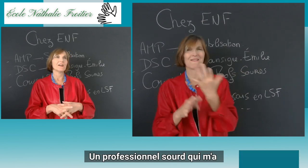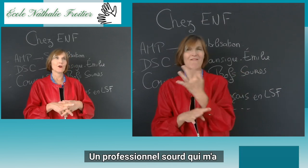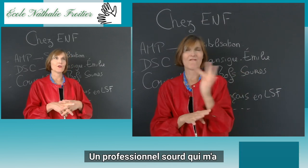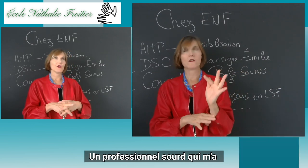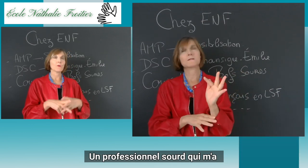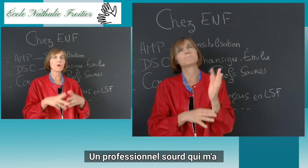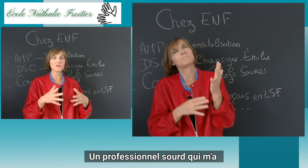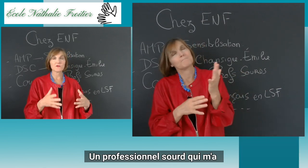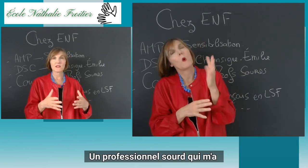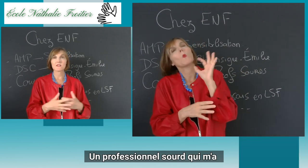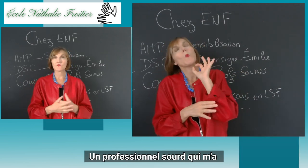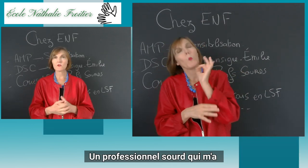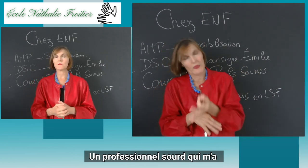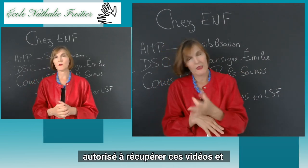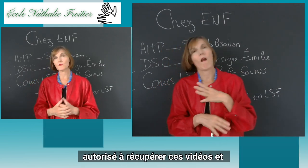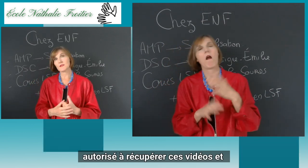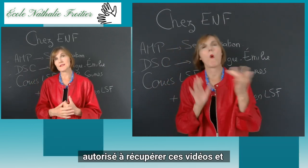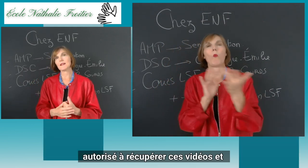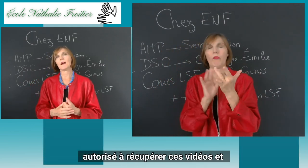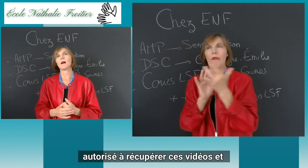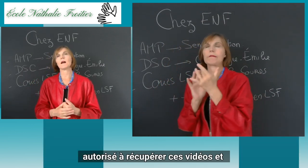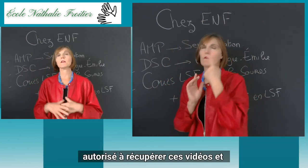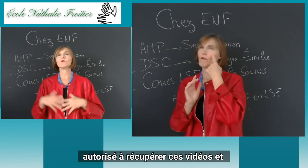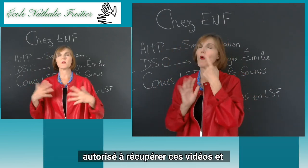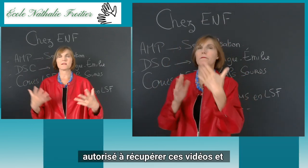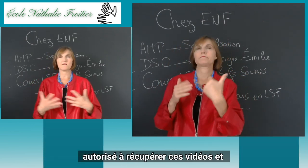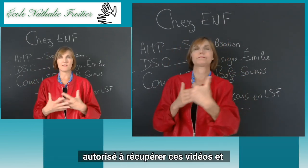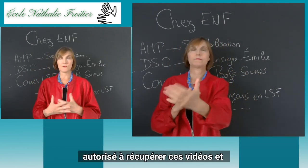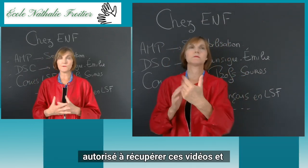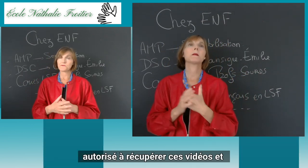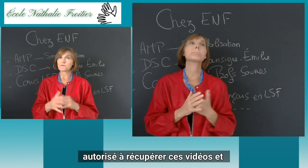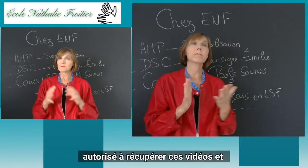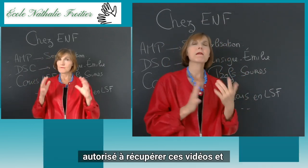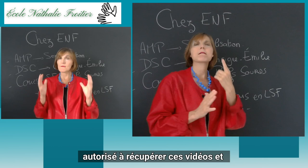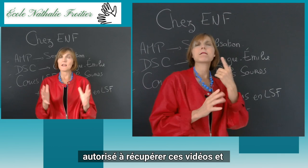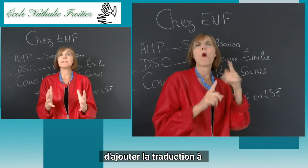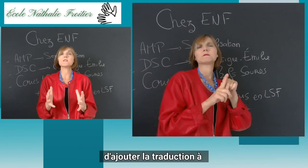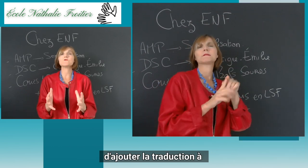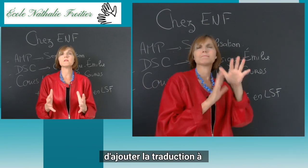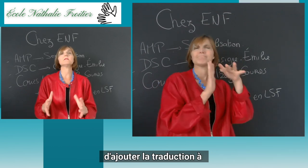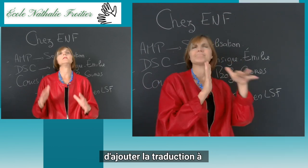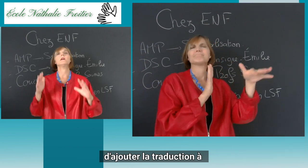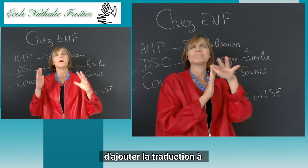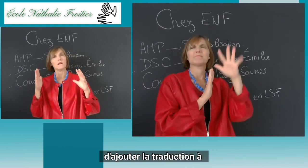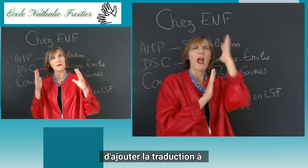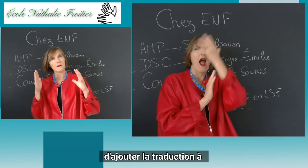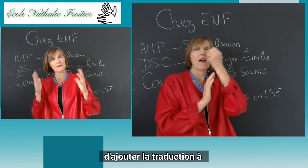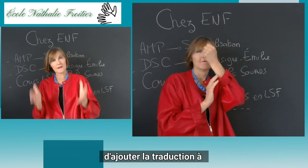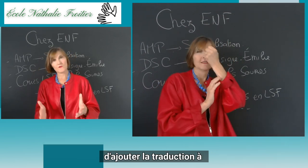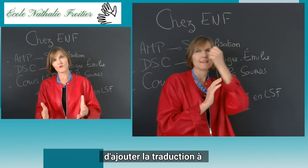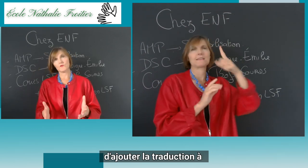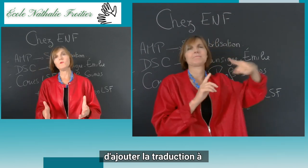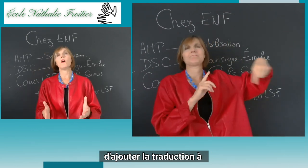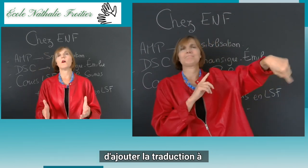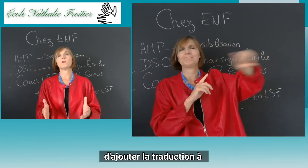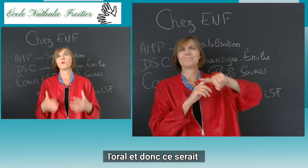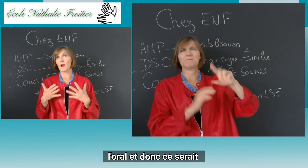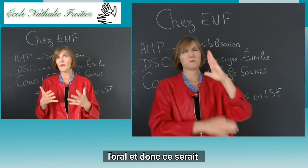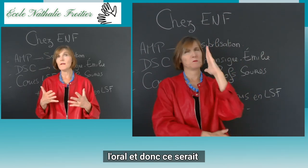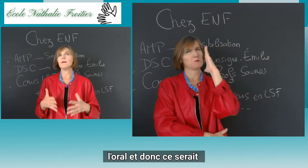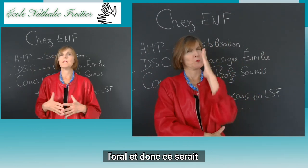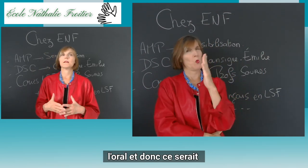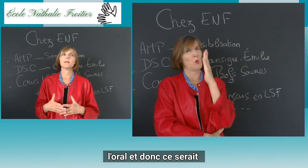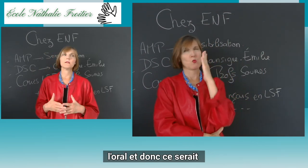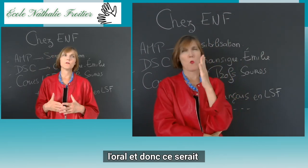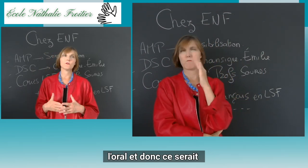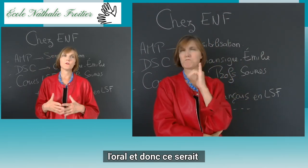un professionnel sourd qui m'a autorisé à récupérer ses vidéos et d'ajouter la traduction à l